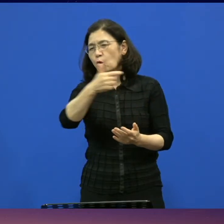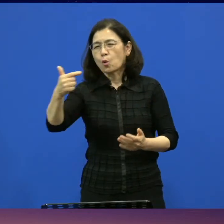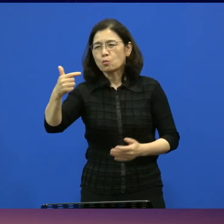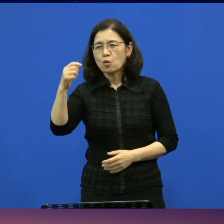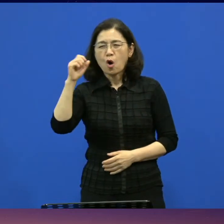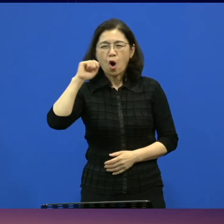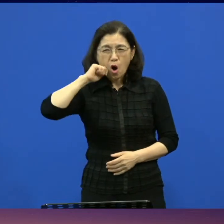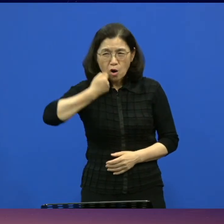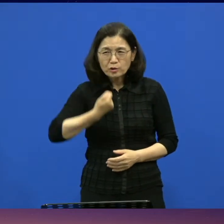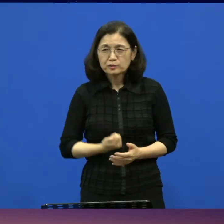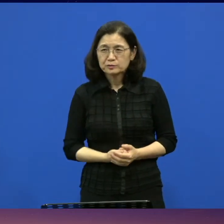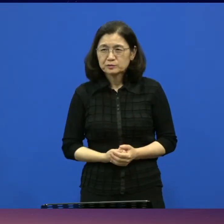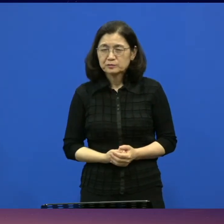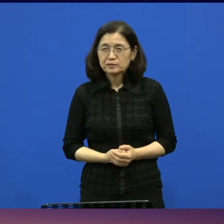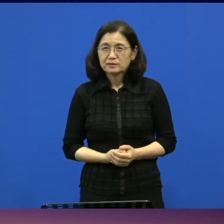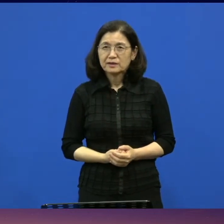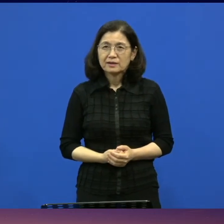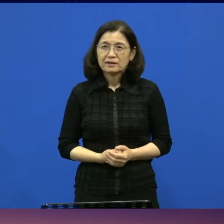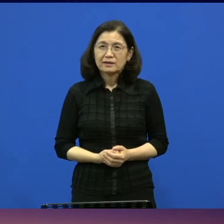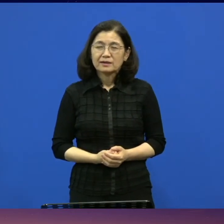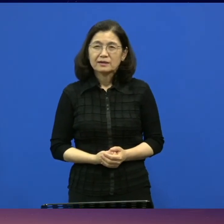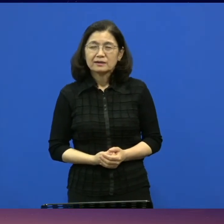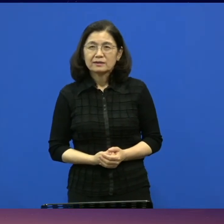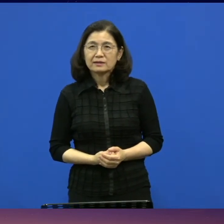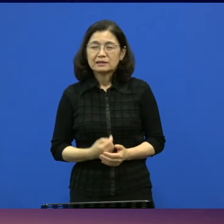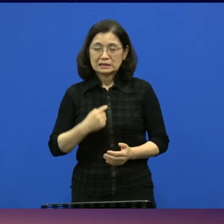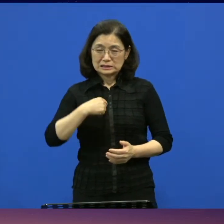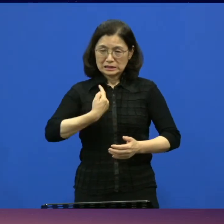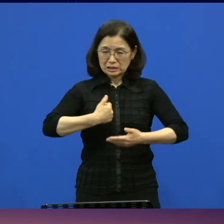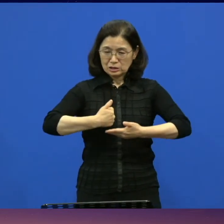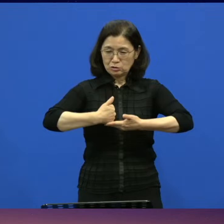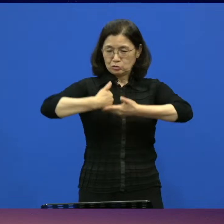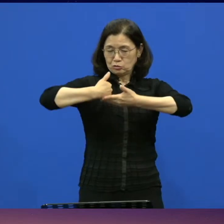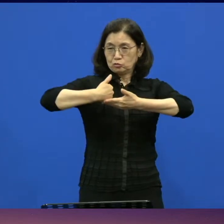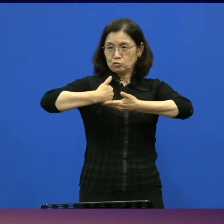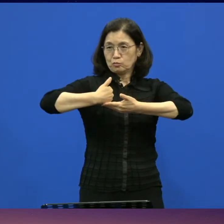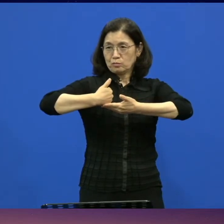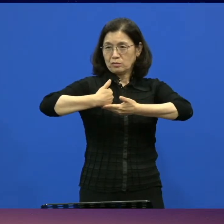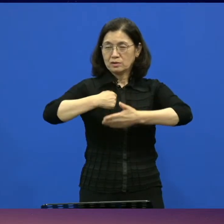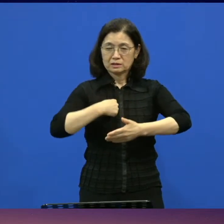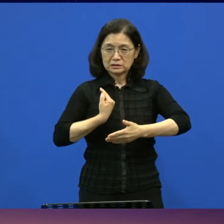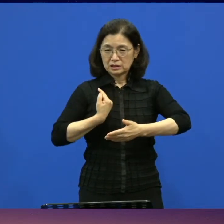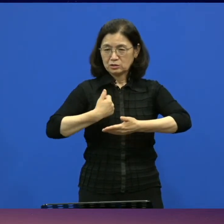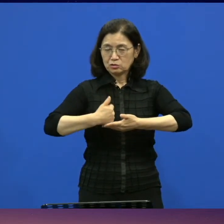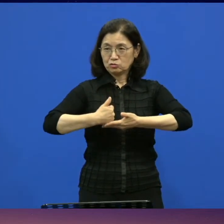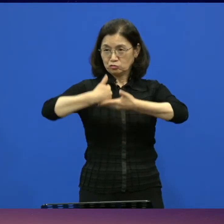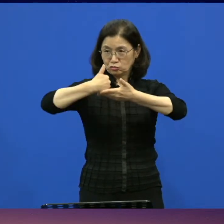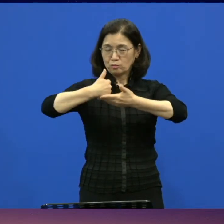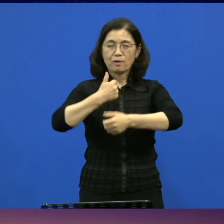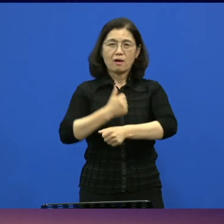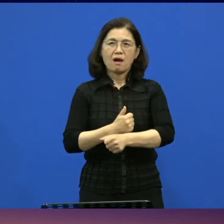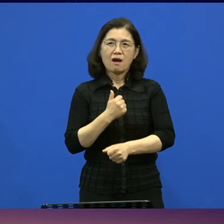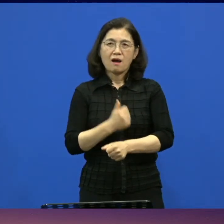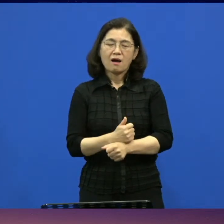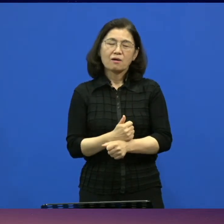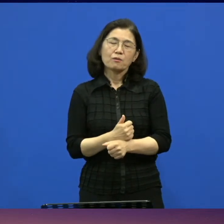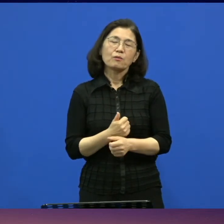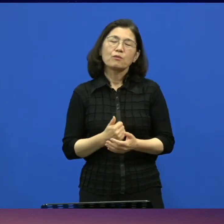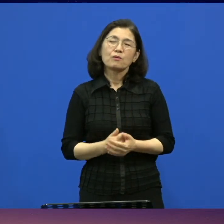우리는 우리 스스로 잘 숭배하는 자기 실현이고 모든 중심이 자기가 있는 거예요. 여러분, 이거